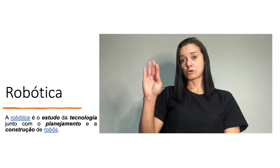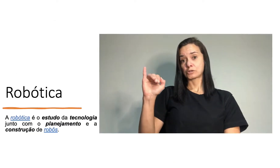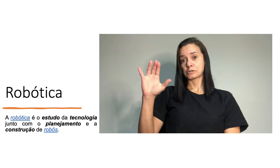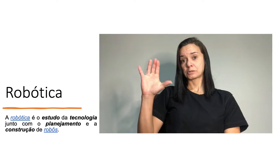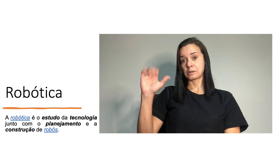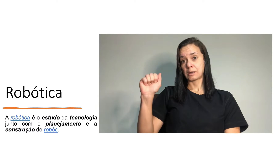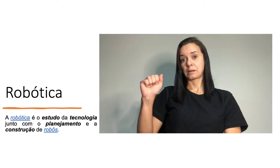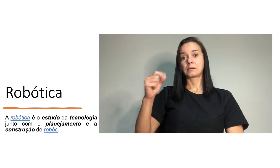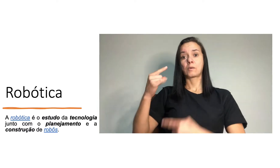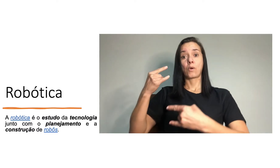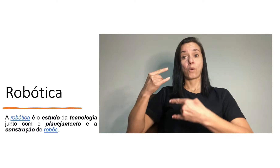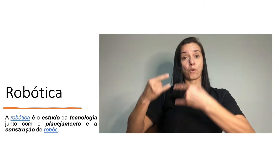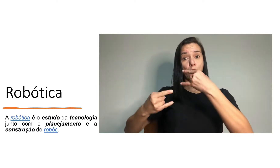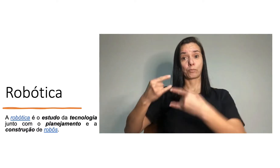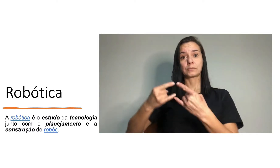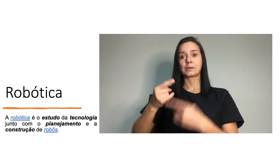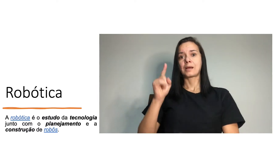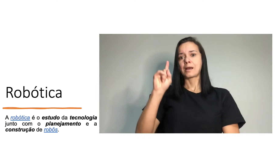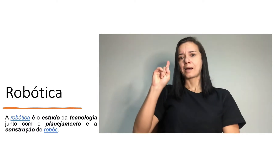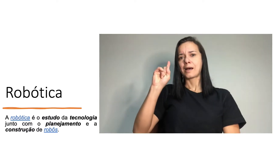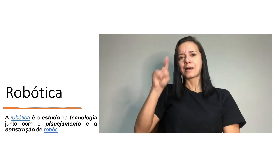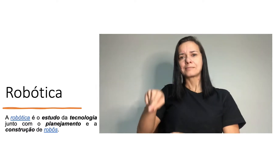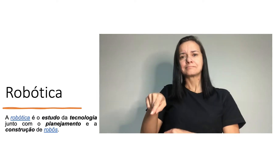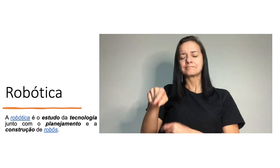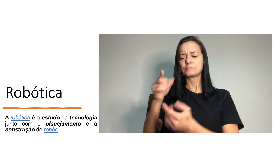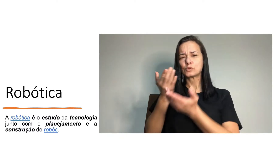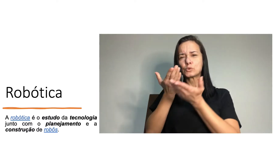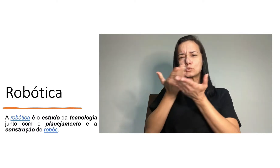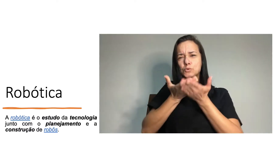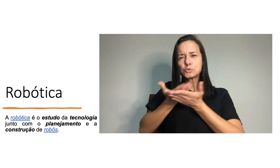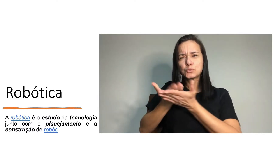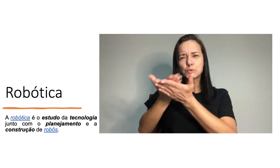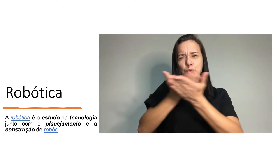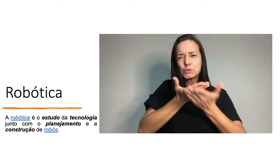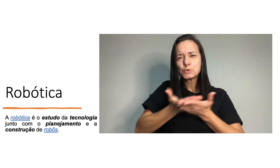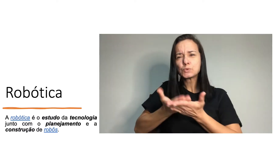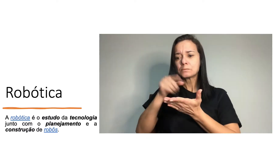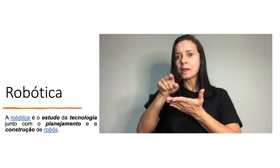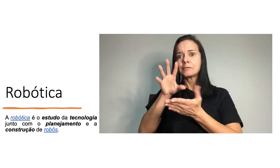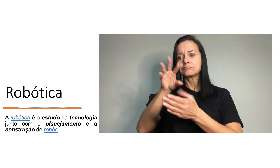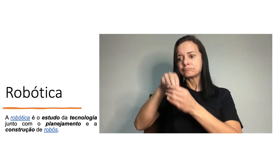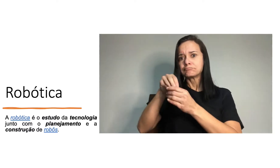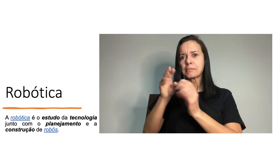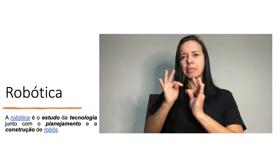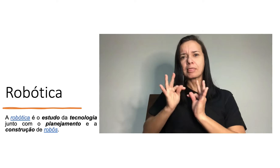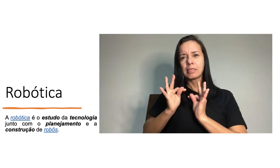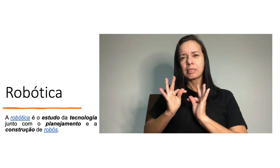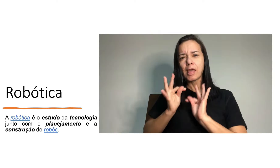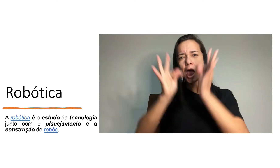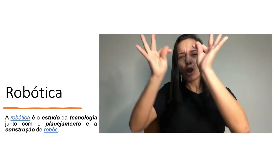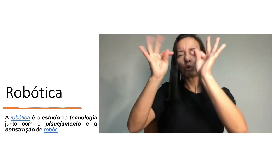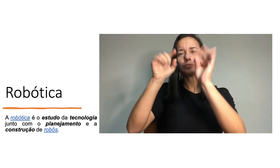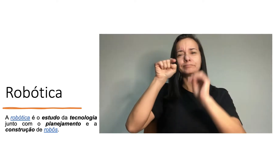Robótica é o estudo da tecnologia